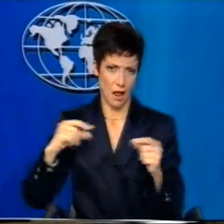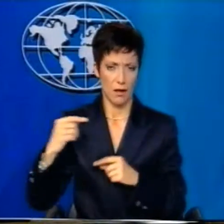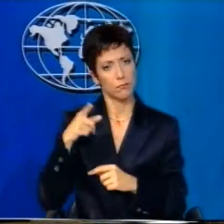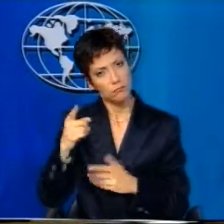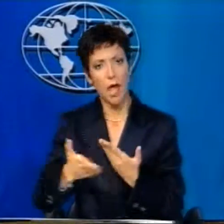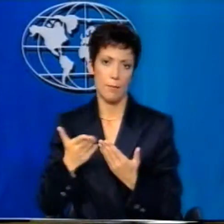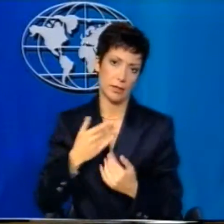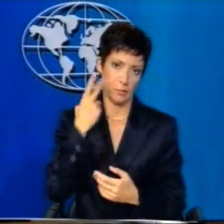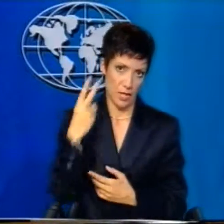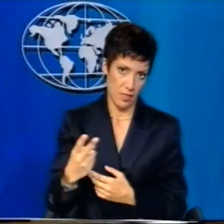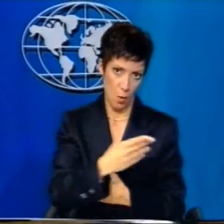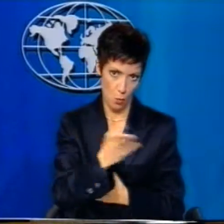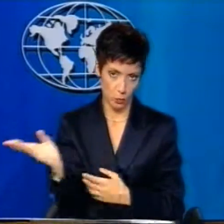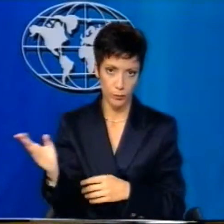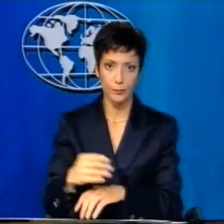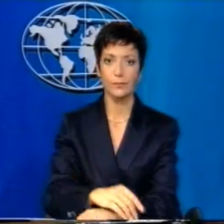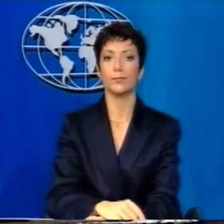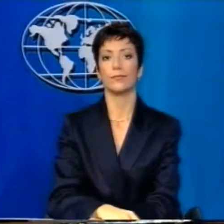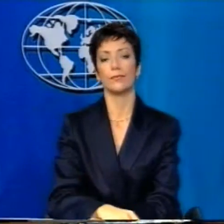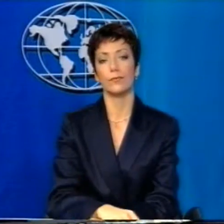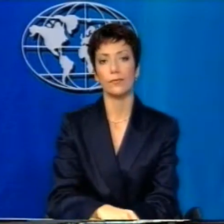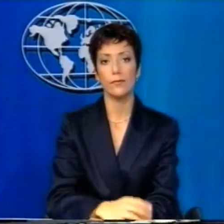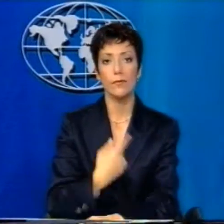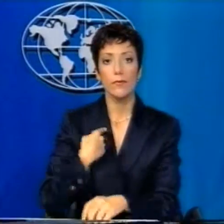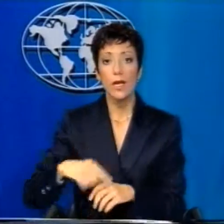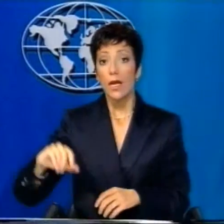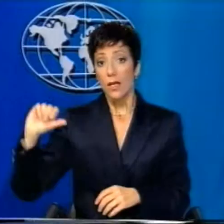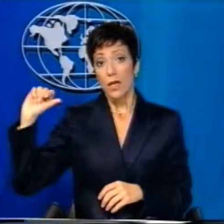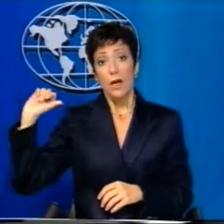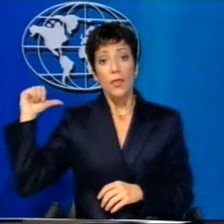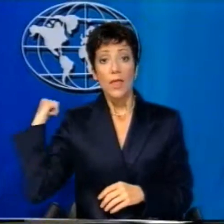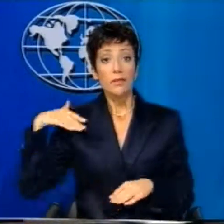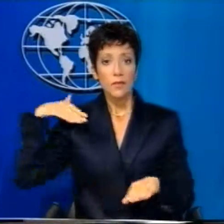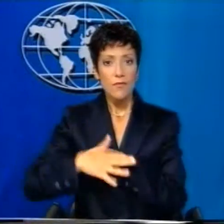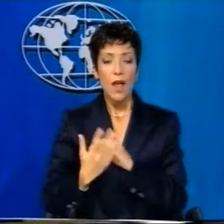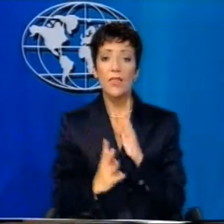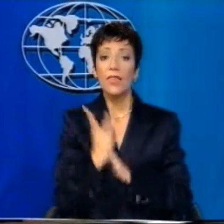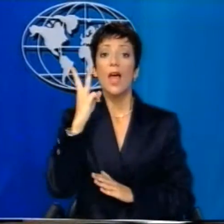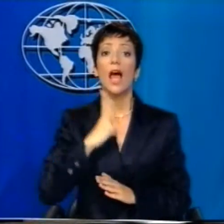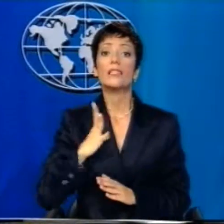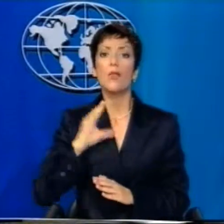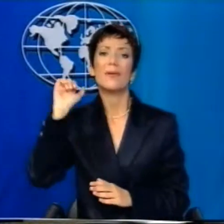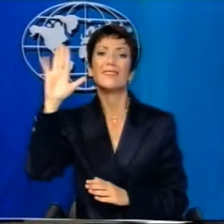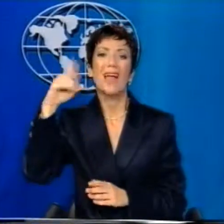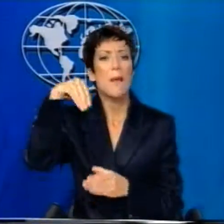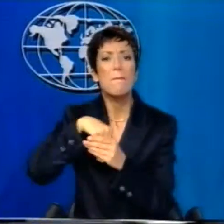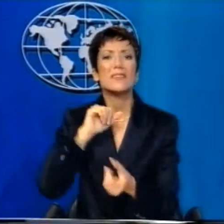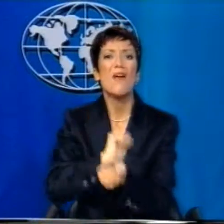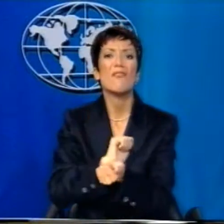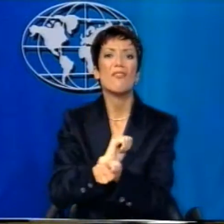Ασύλληπτοι εξακολουθούν να παραμένουν 2 από τους 13 νεαρούς αλλοδαπούς κρατούμενους που απέδρασαν εχθές από τις φυλακές Κασαβέτια